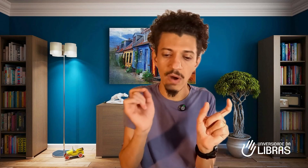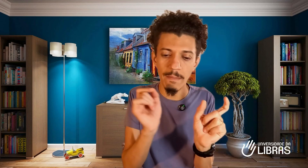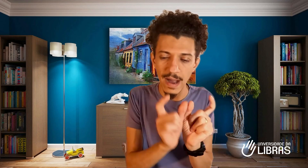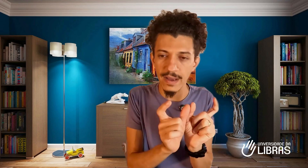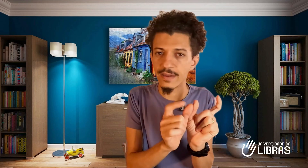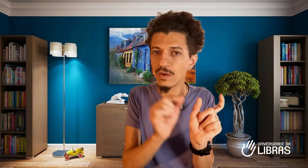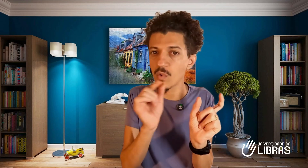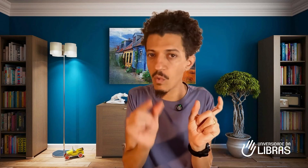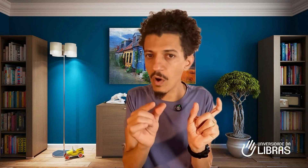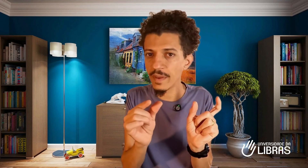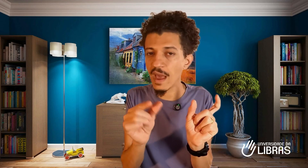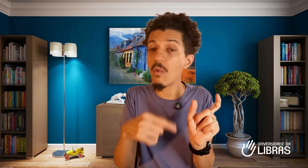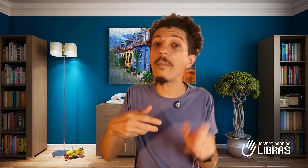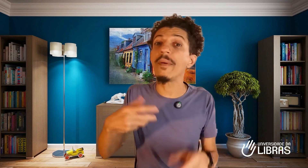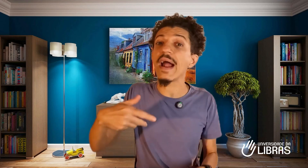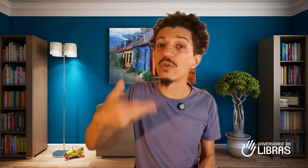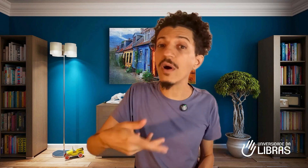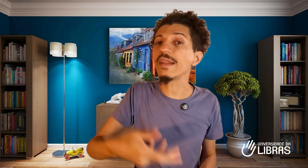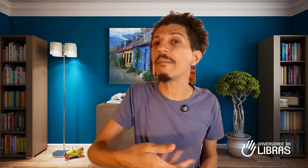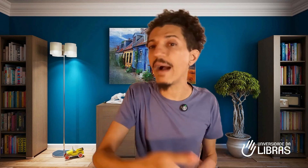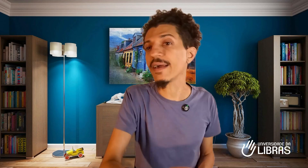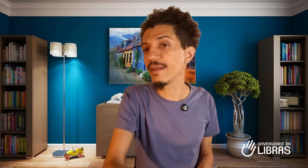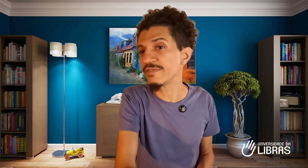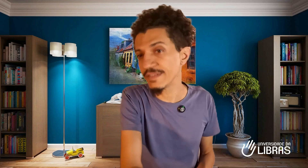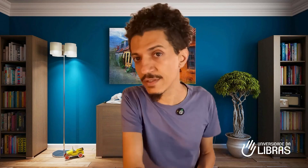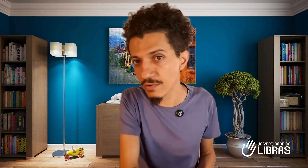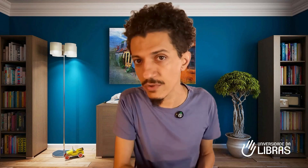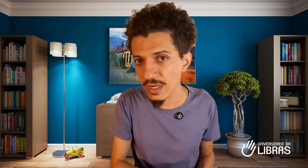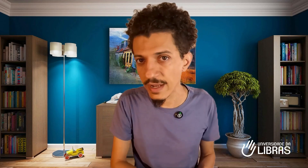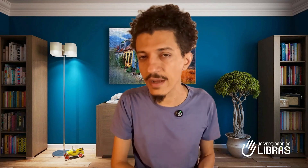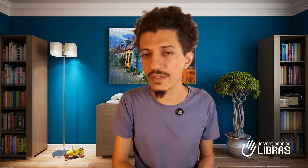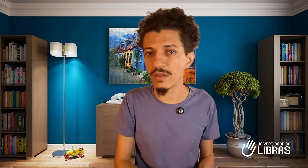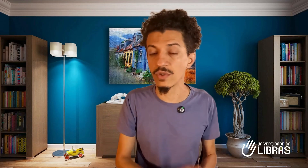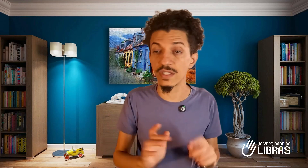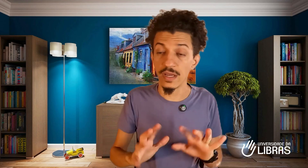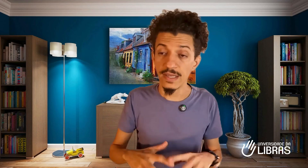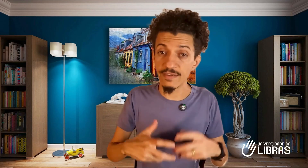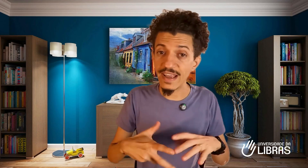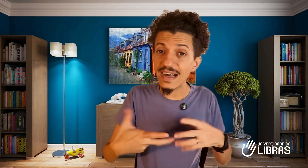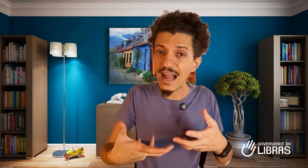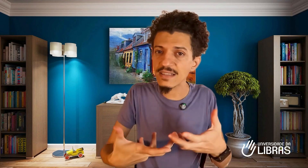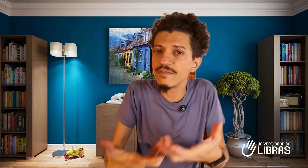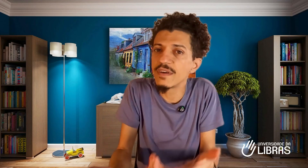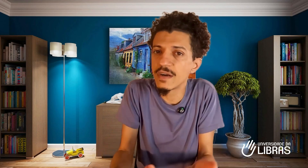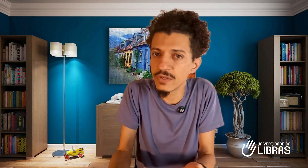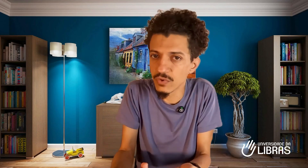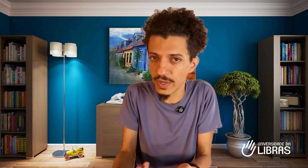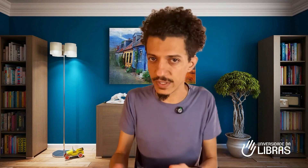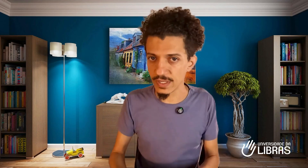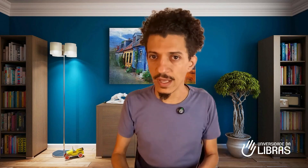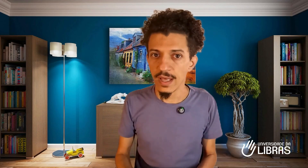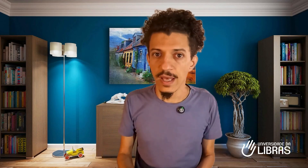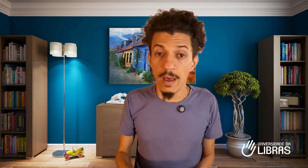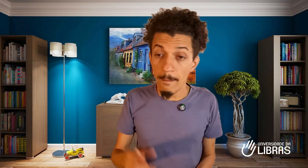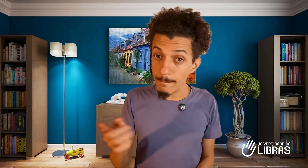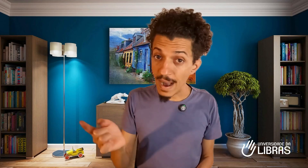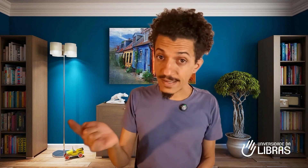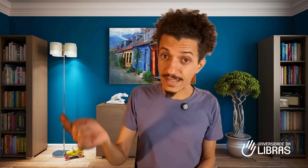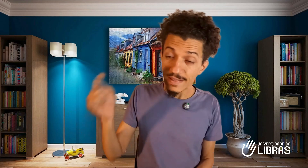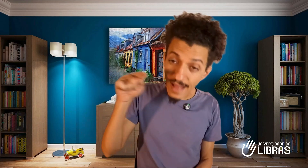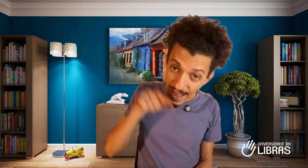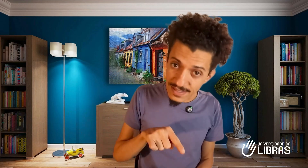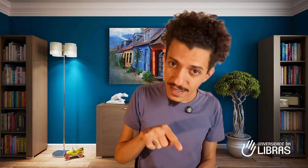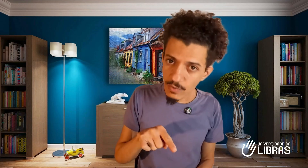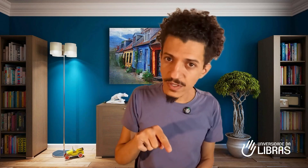laranja com a máquina e com o homem, é o operador da máquina de fazer suco de laranja. Ou seja, você vai classificando as coisas.